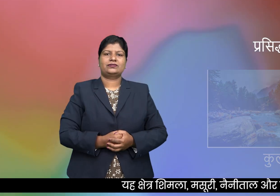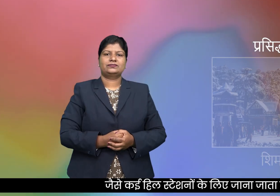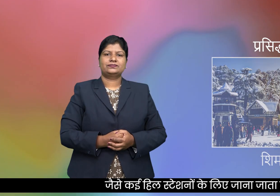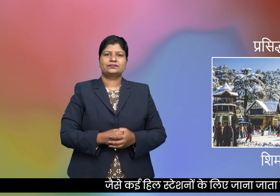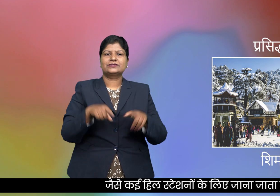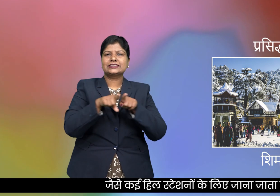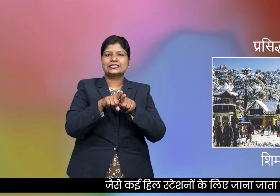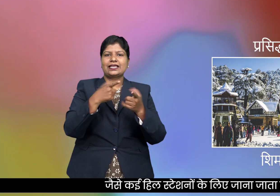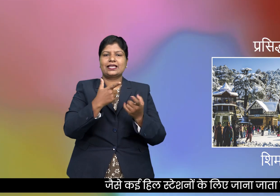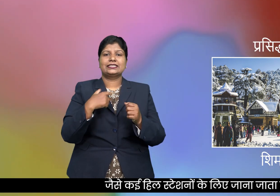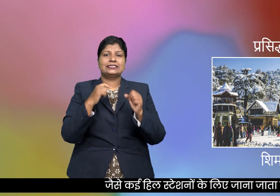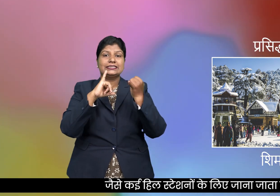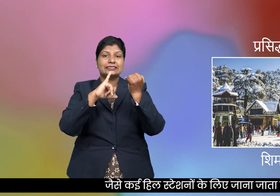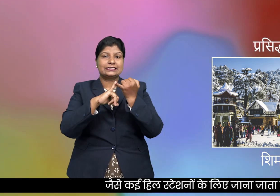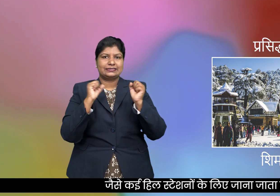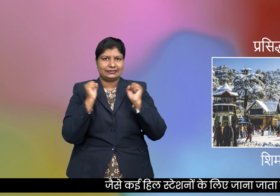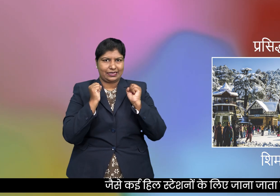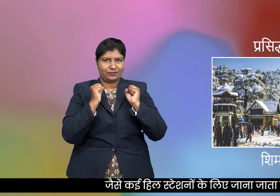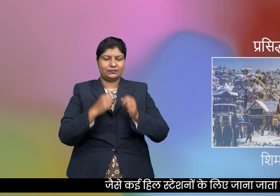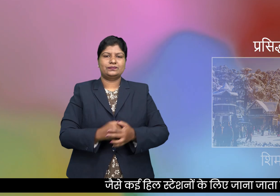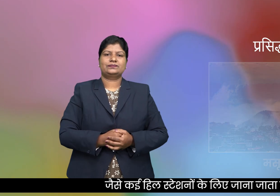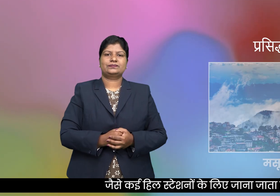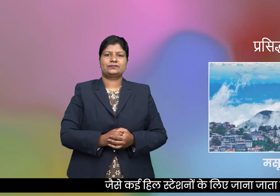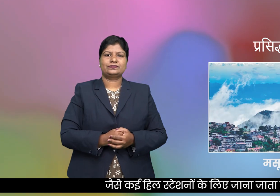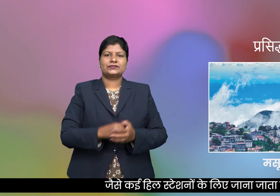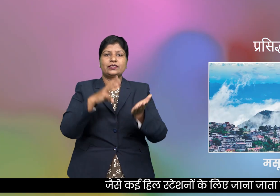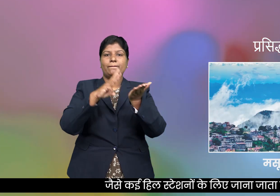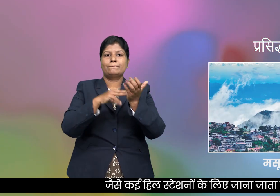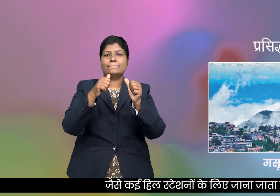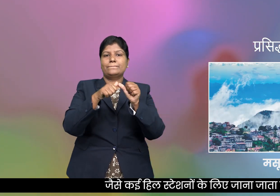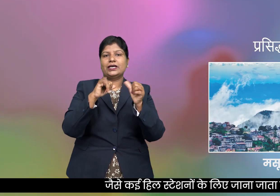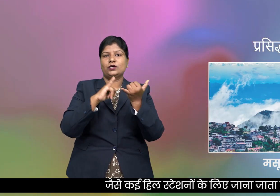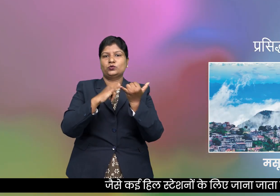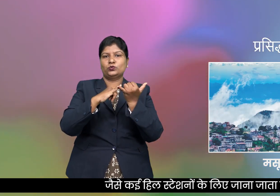जैसे कई हिल स्टेशनों के लिए जाना जाता है।